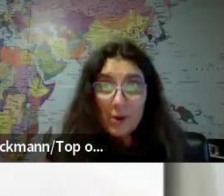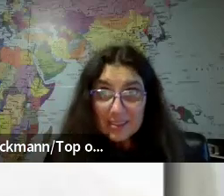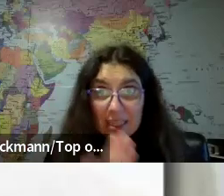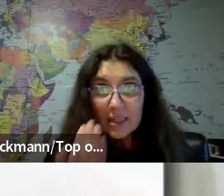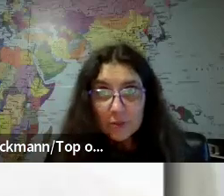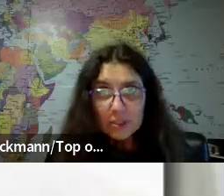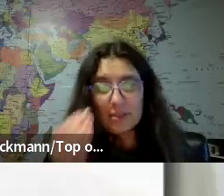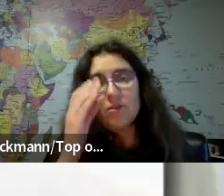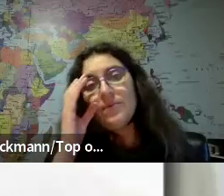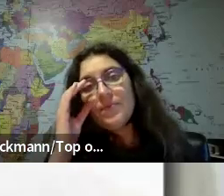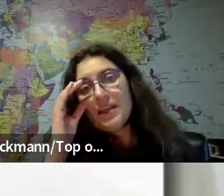Los vamos a seguir reforzando.